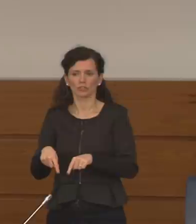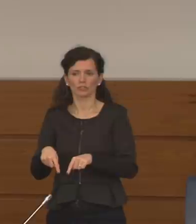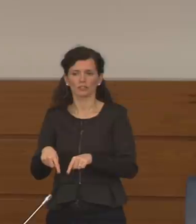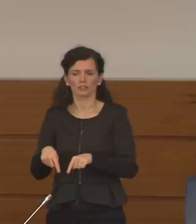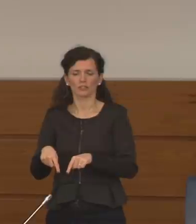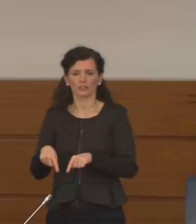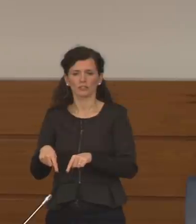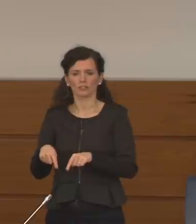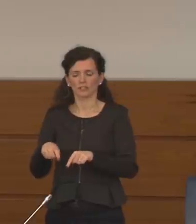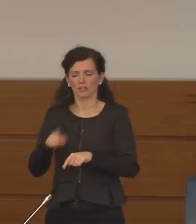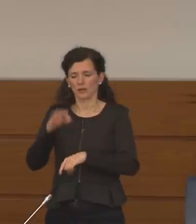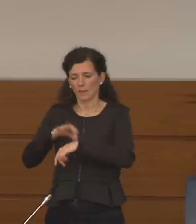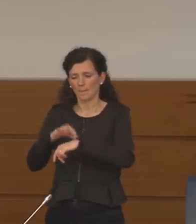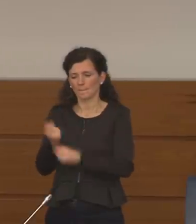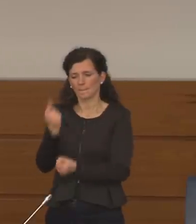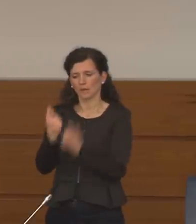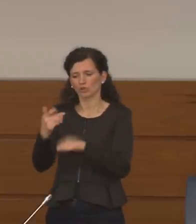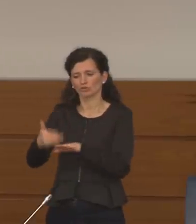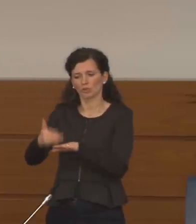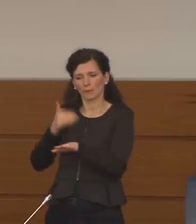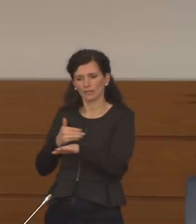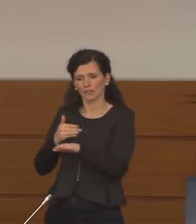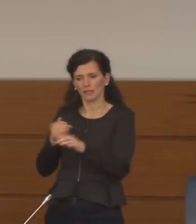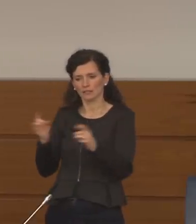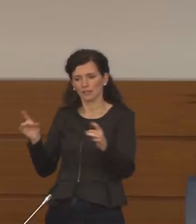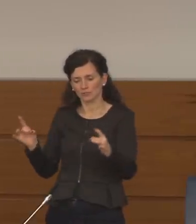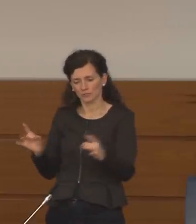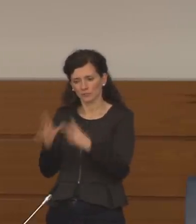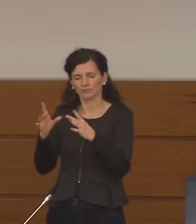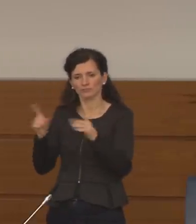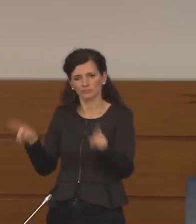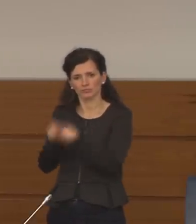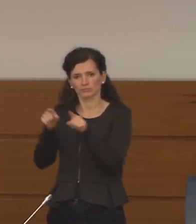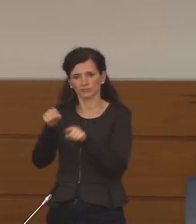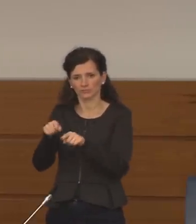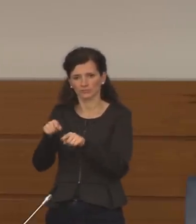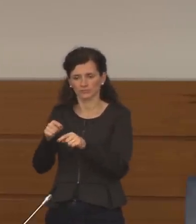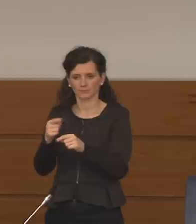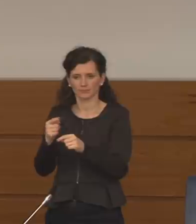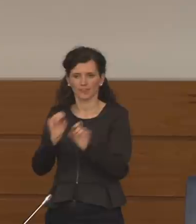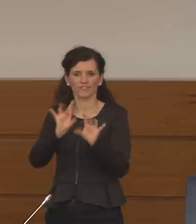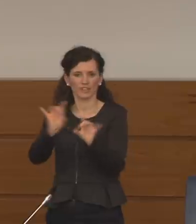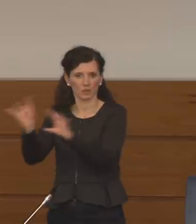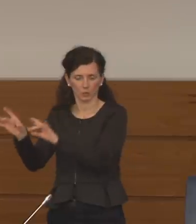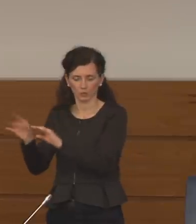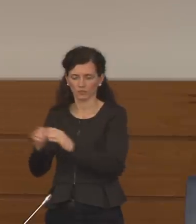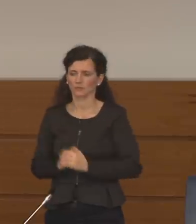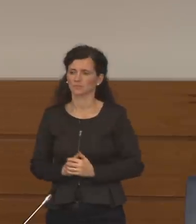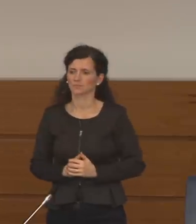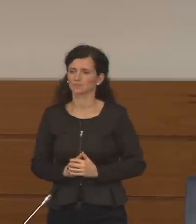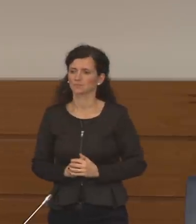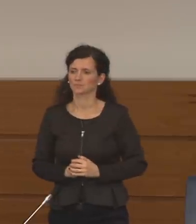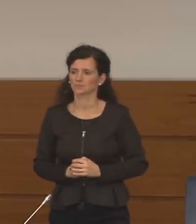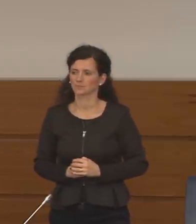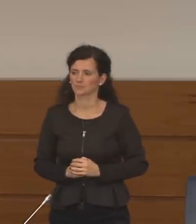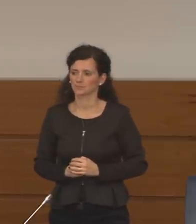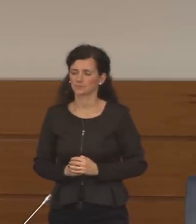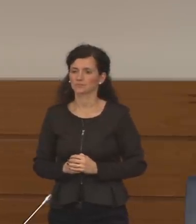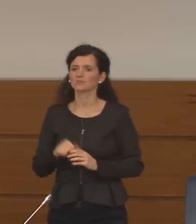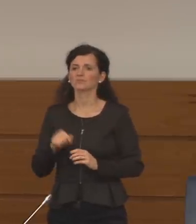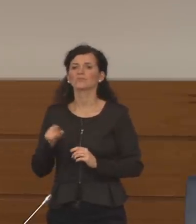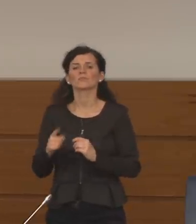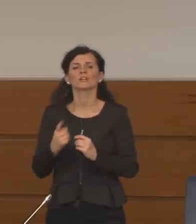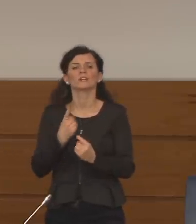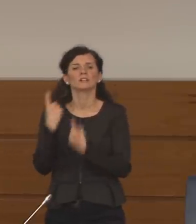hanno avuto patologie pregresse concomitanti ma su questo quadro l'ho detto all'inizio